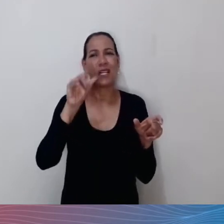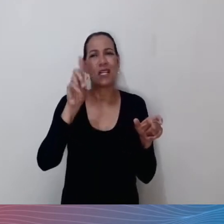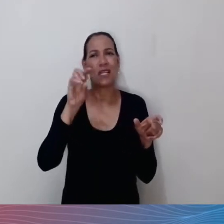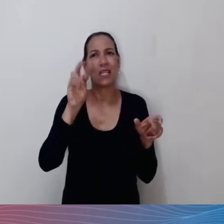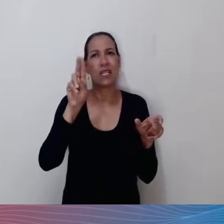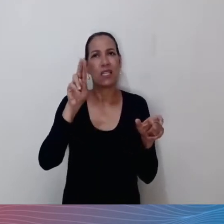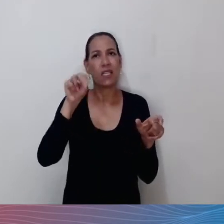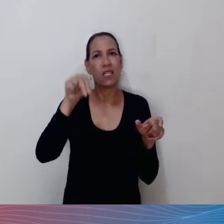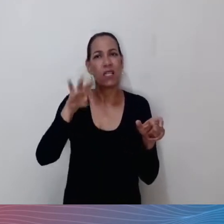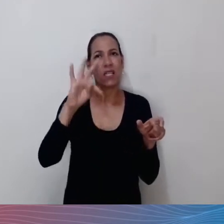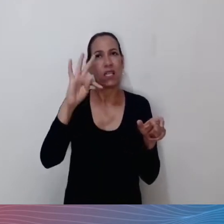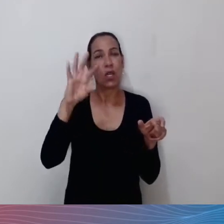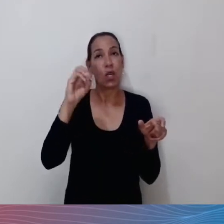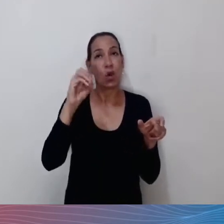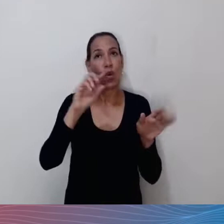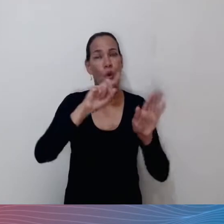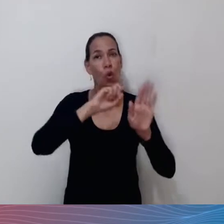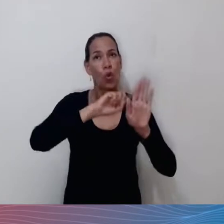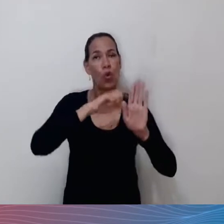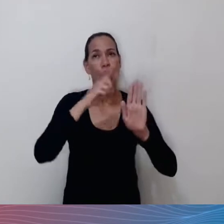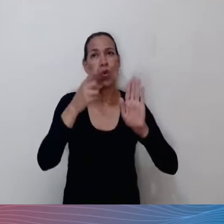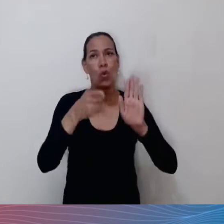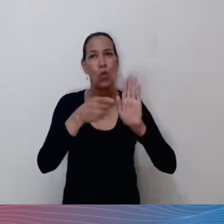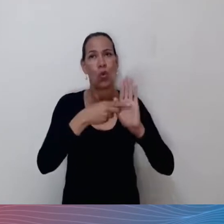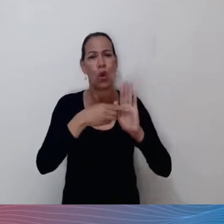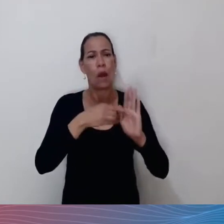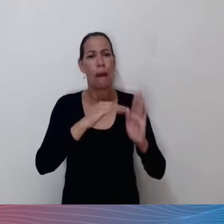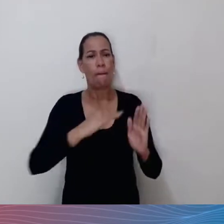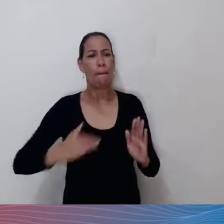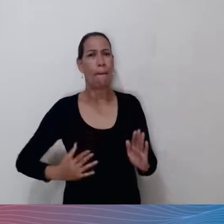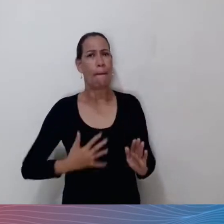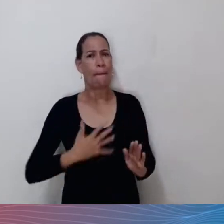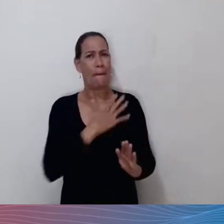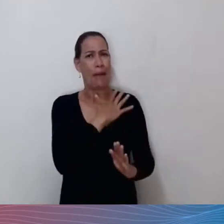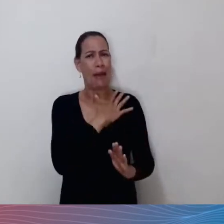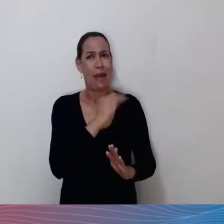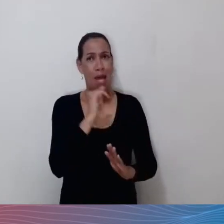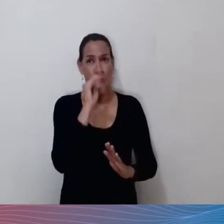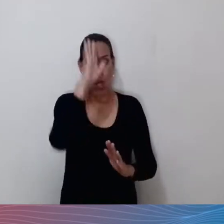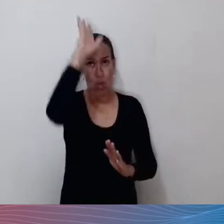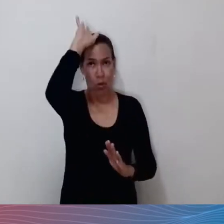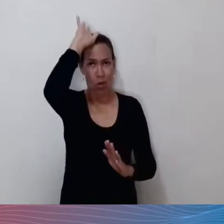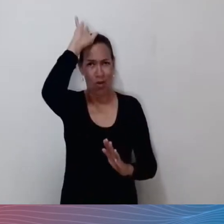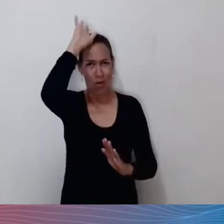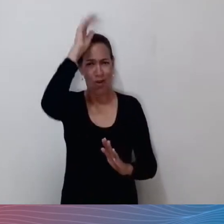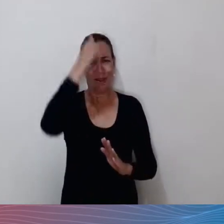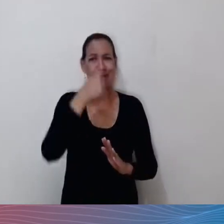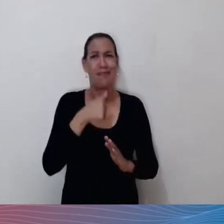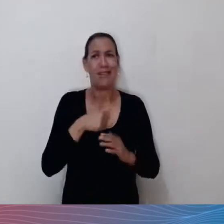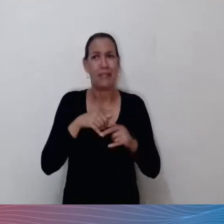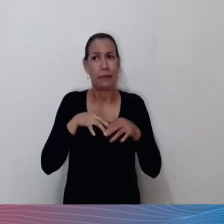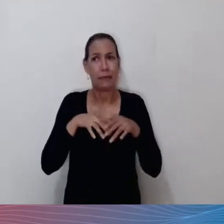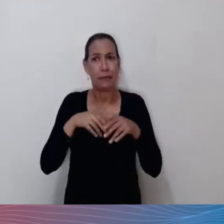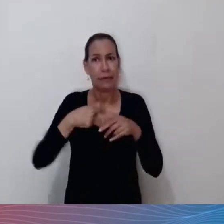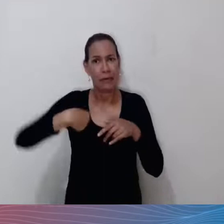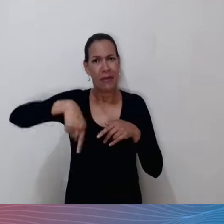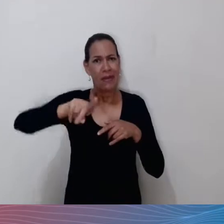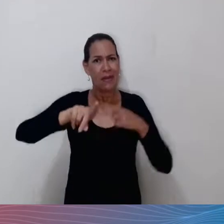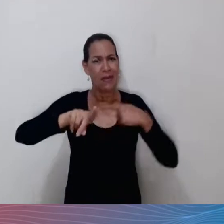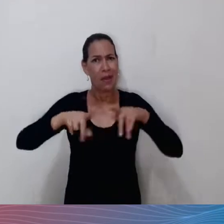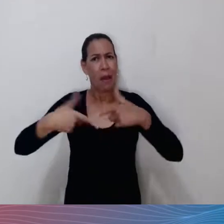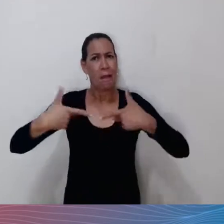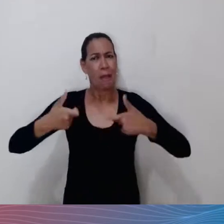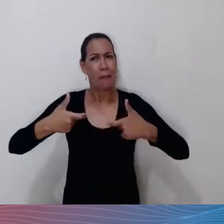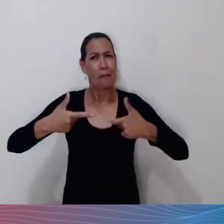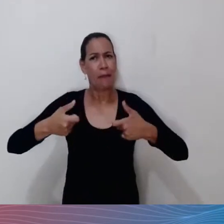dos generais romanos que saíam às guerras e conquistavam território